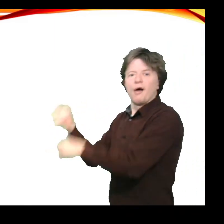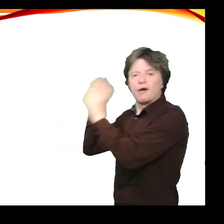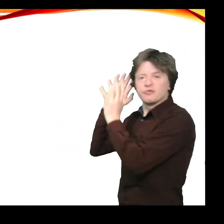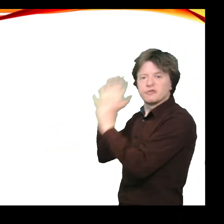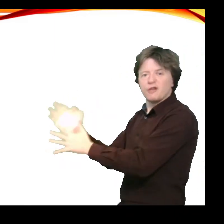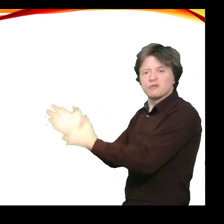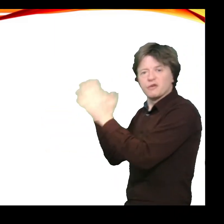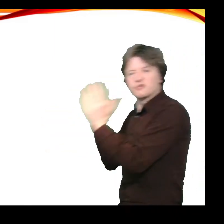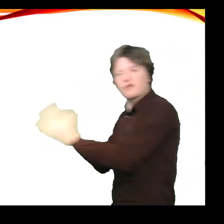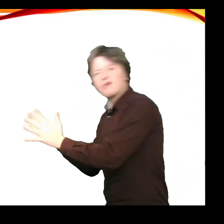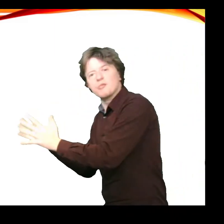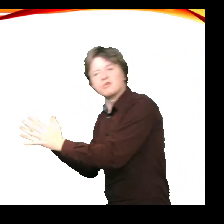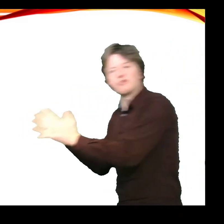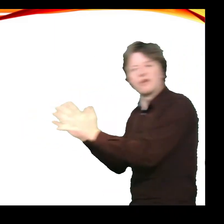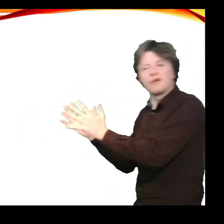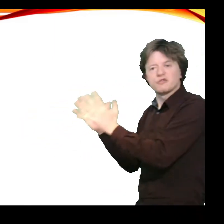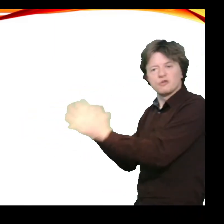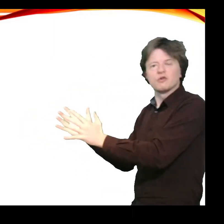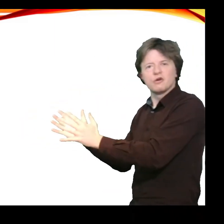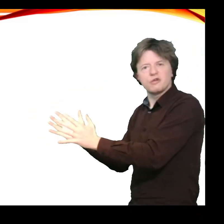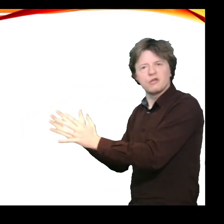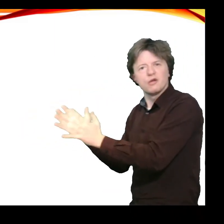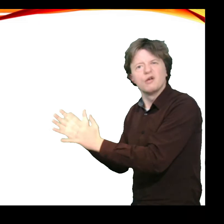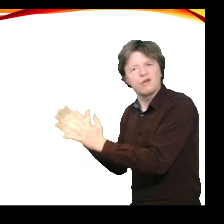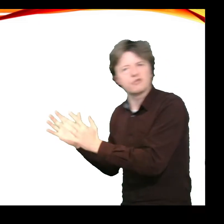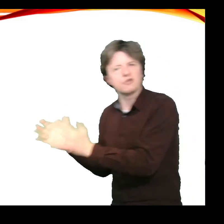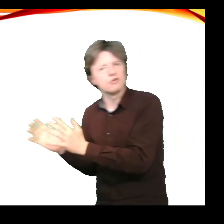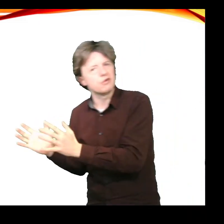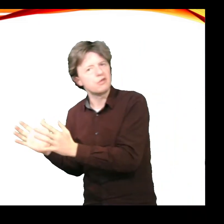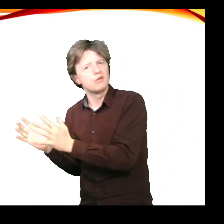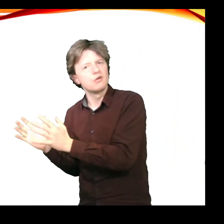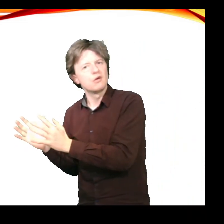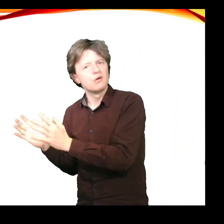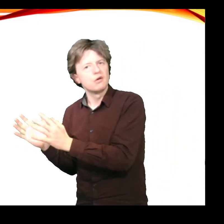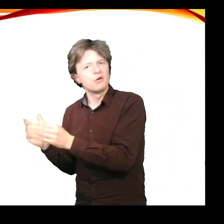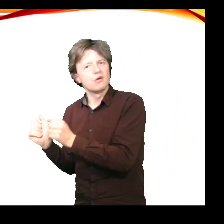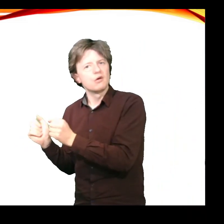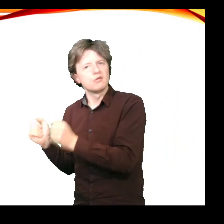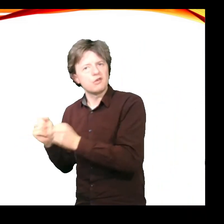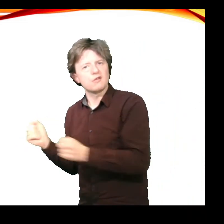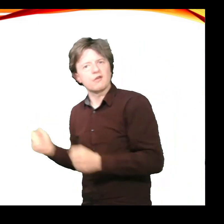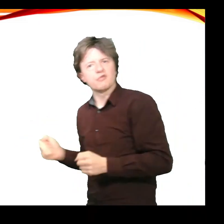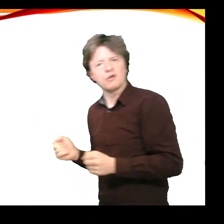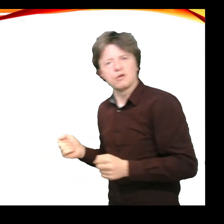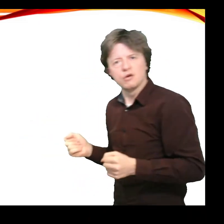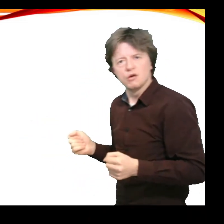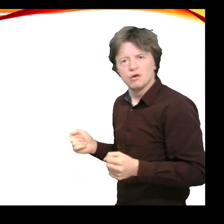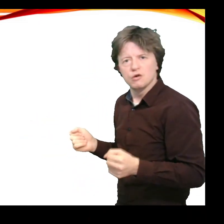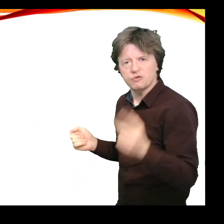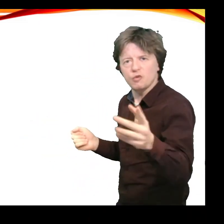had verstand van een vrije manier van leven zonder oordeel. Een leven zonder oordeel. Denk je dat even in? Een schoolplein